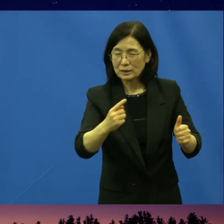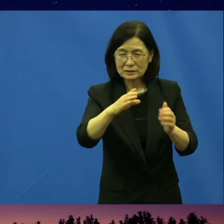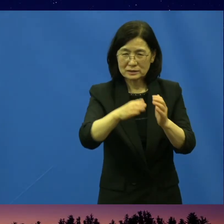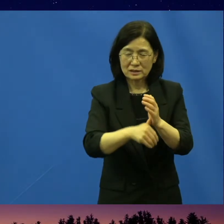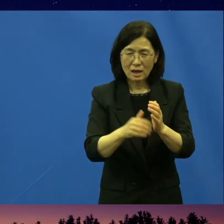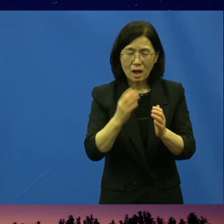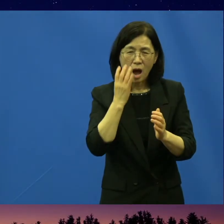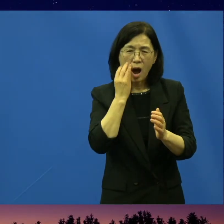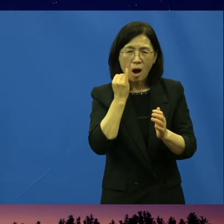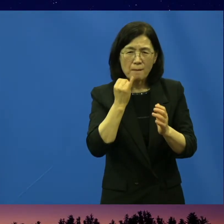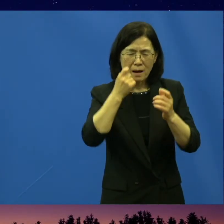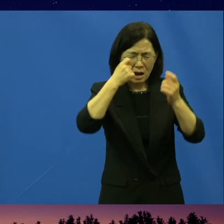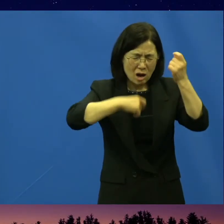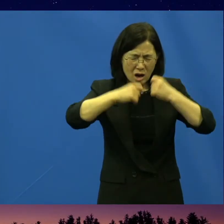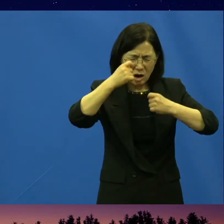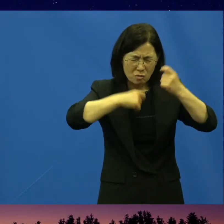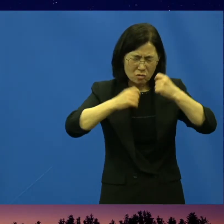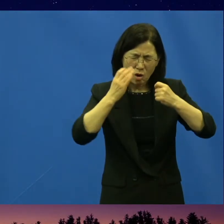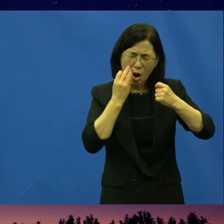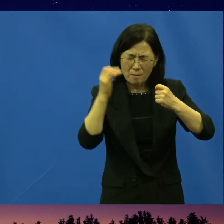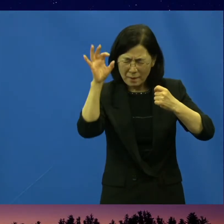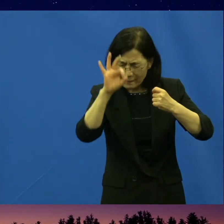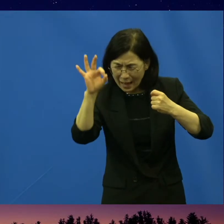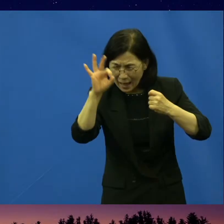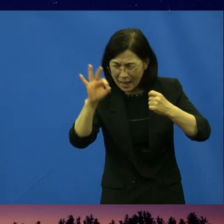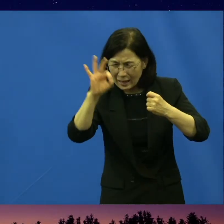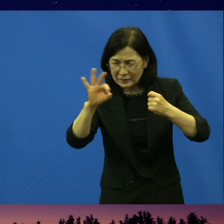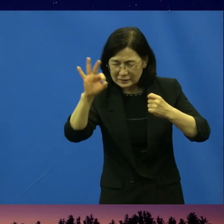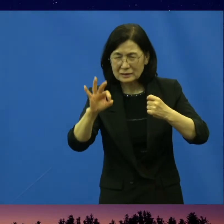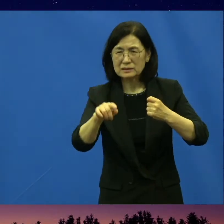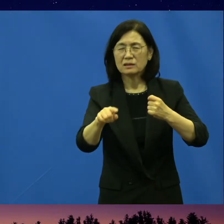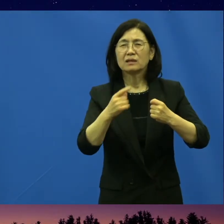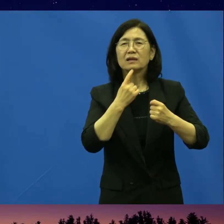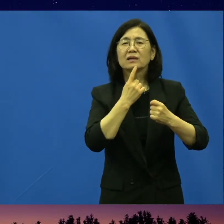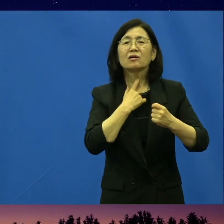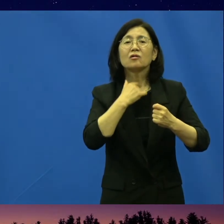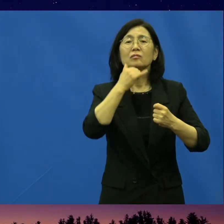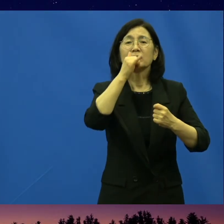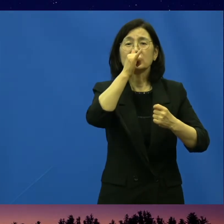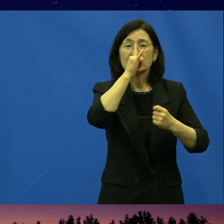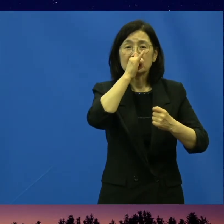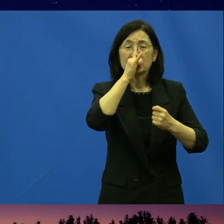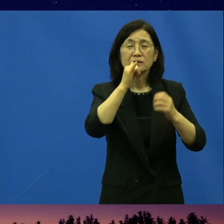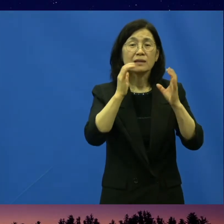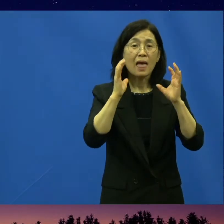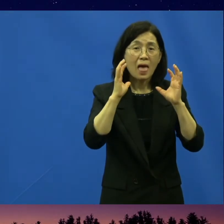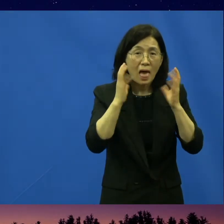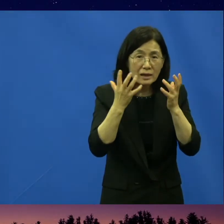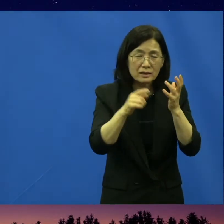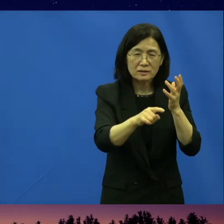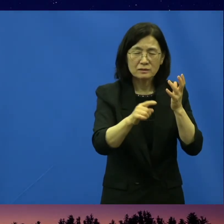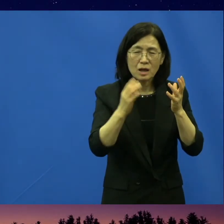그 경험을 하고 나는 한참 동안 애가요, 엄마하고 조금도 안 떨어져요.